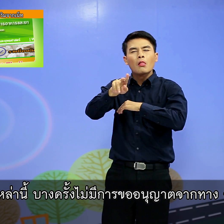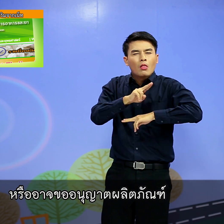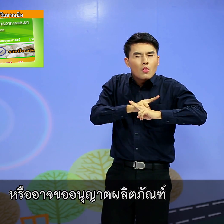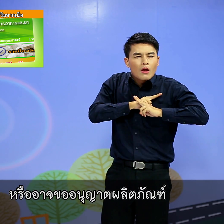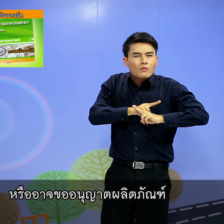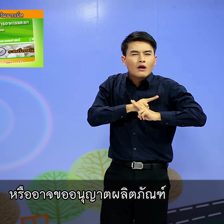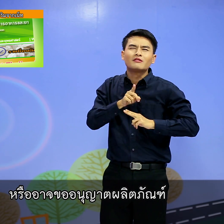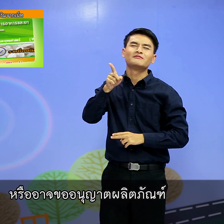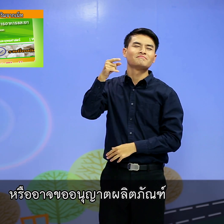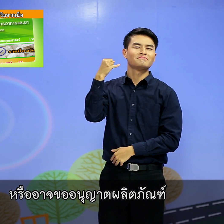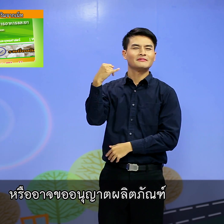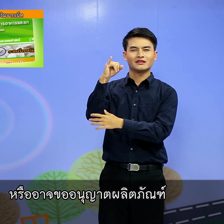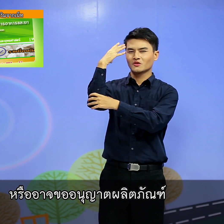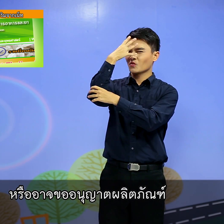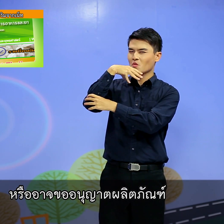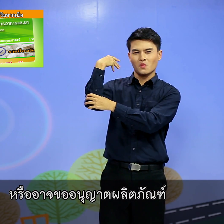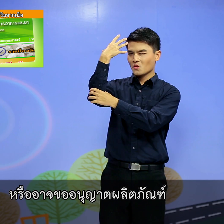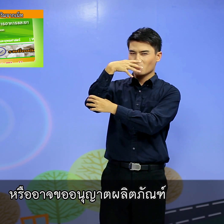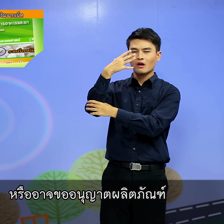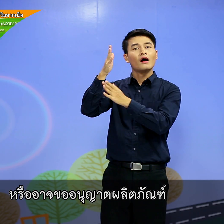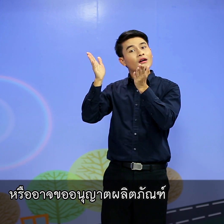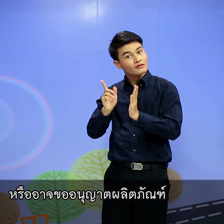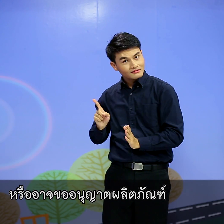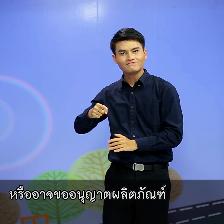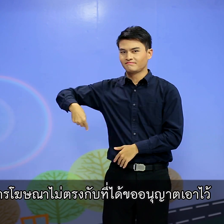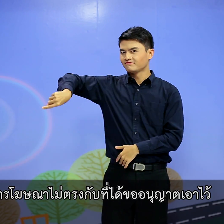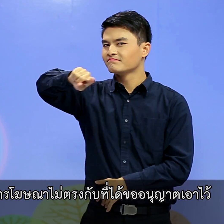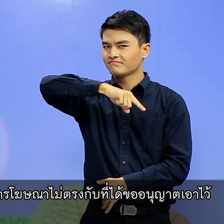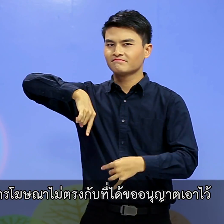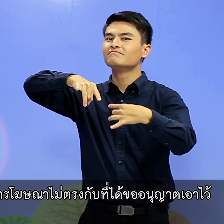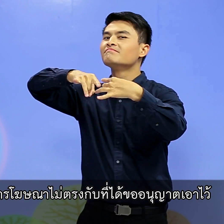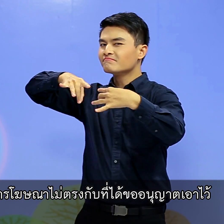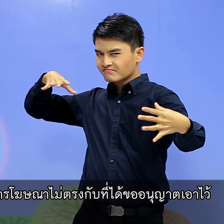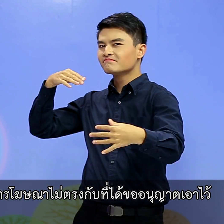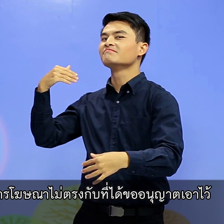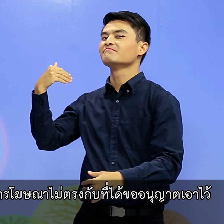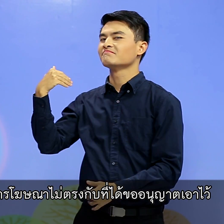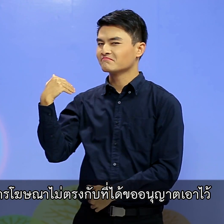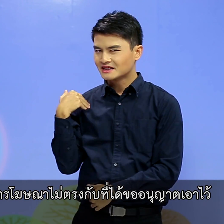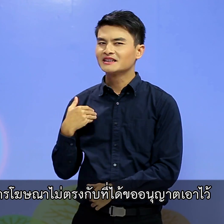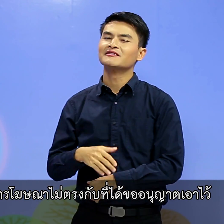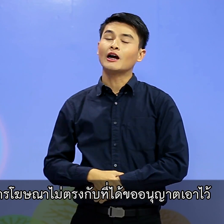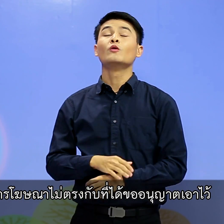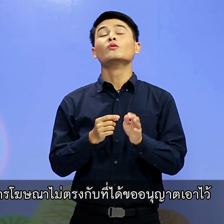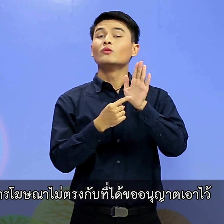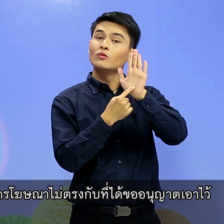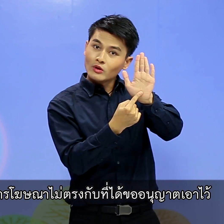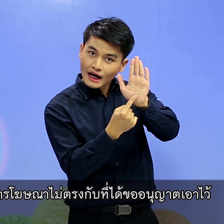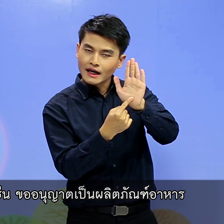หรืออาจขออนุญาตผลิตภัณฑ์แต่มีการโฆษณาไม่ตรงกับที่ได้ขออนุญาตเอาไว้เ